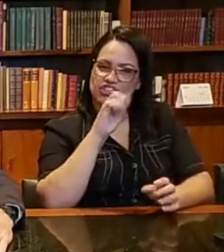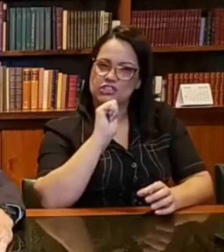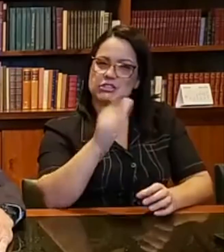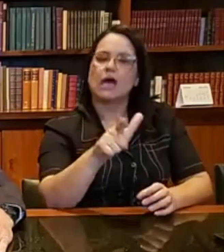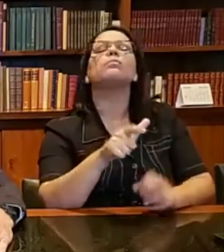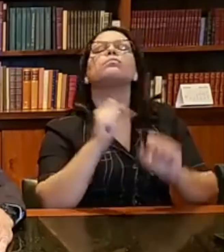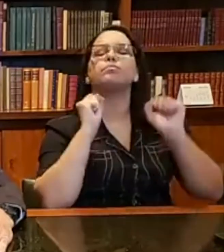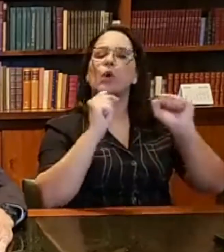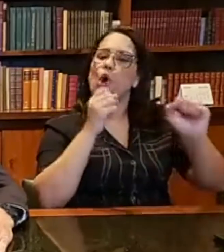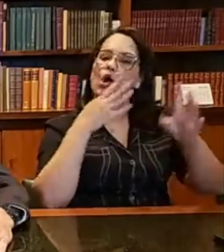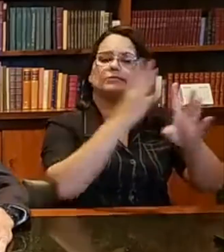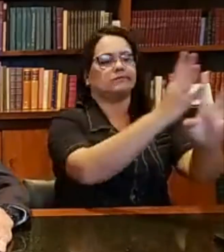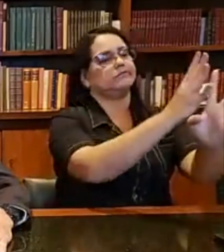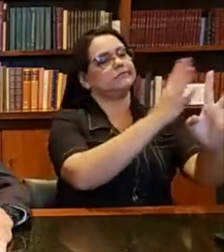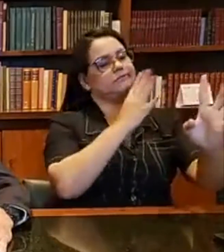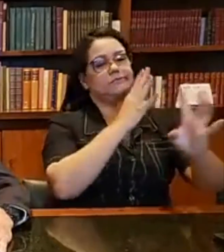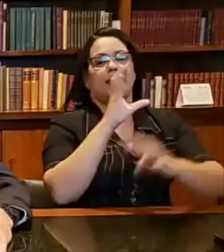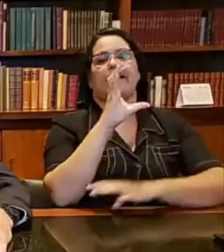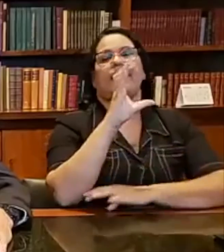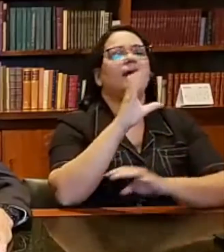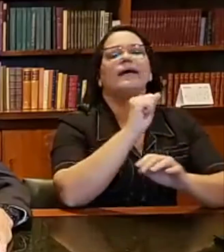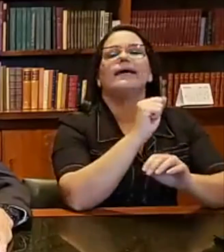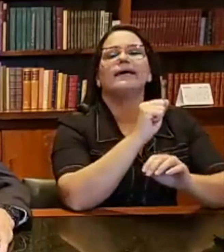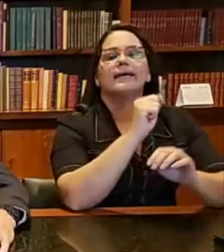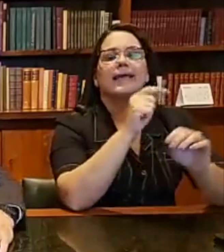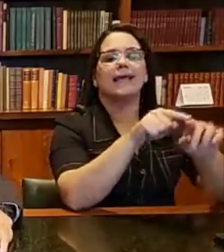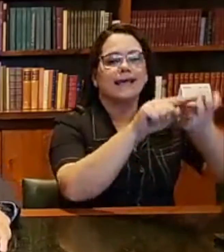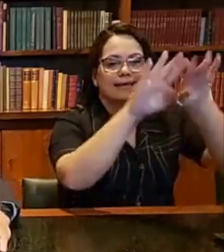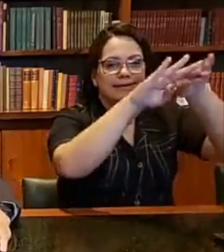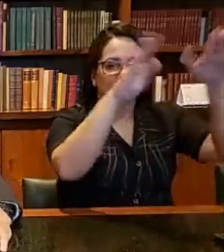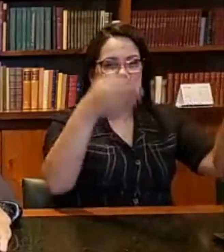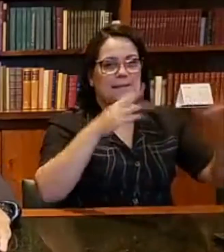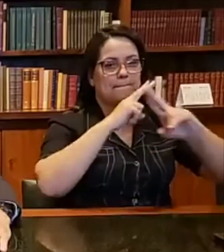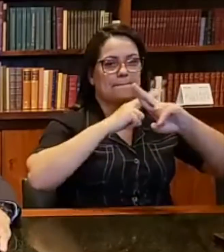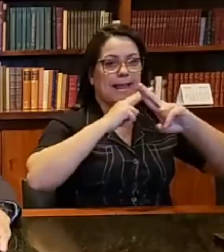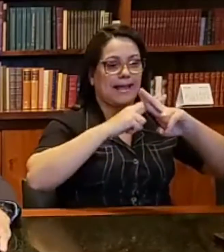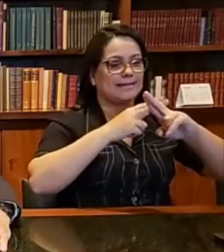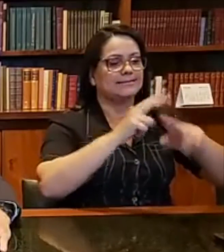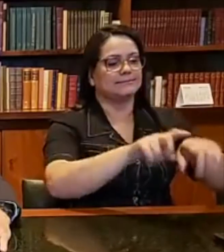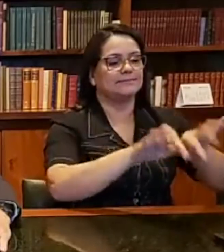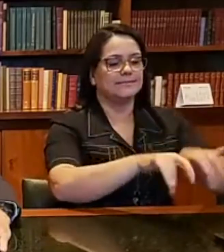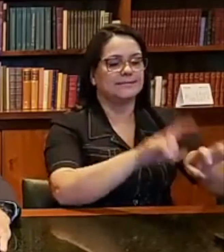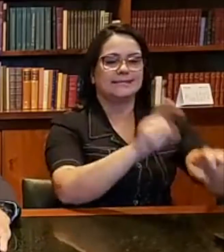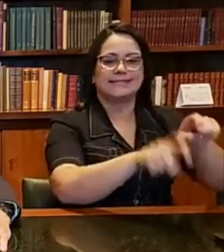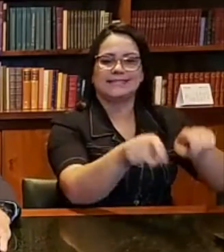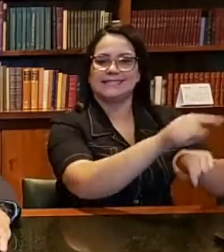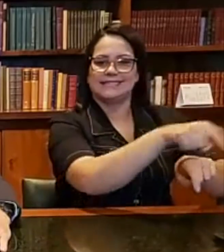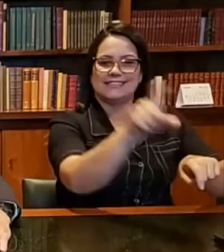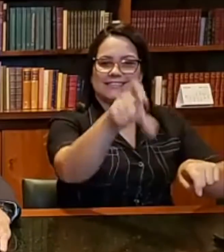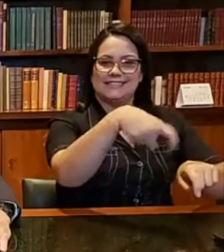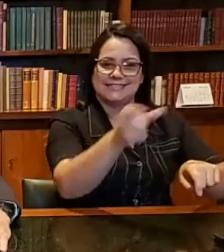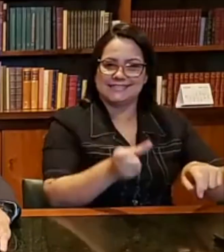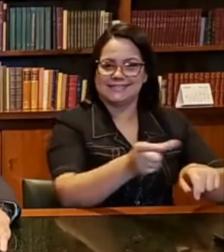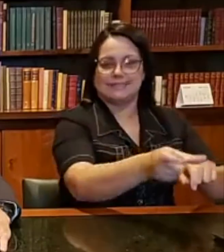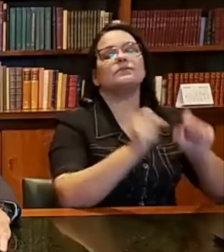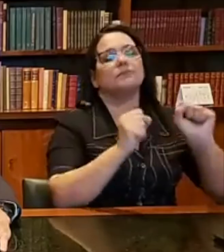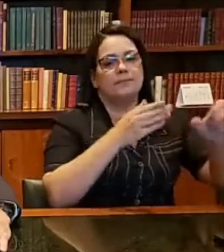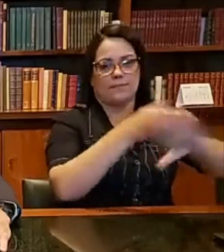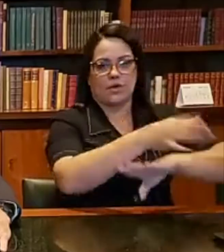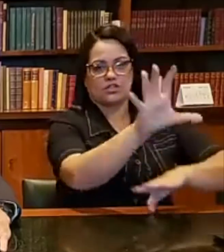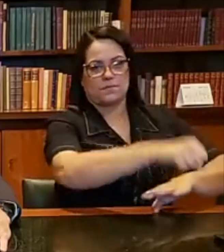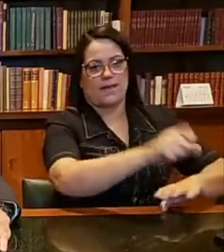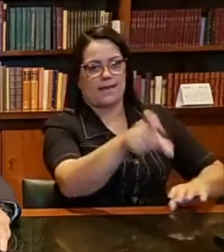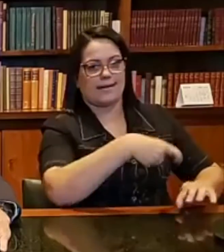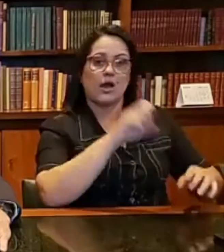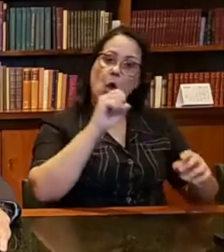caixa, seja na ATM, seja na lotérica. Isso é bem importante porque normalmente é a população mais carente